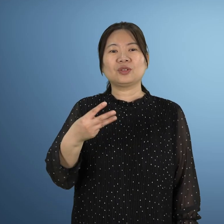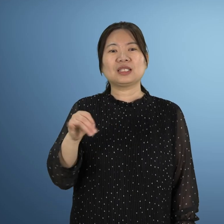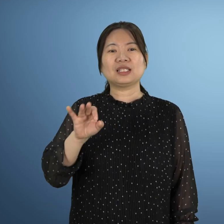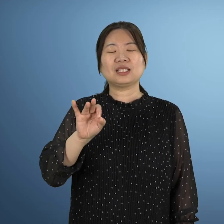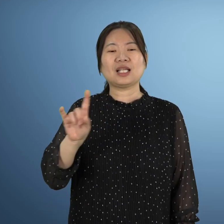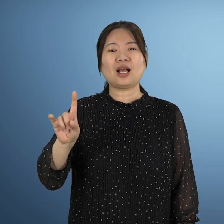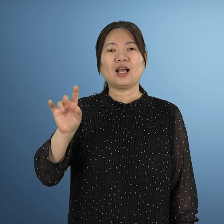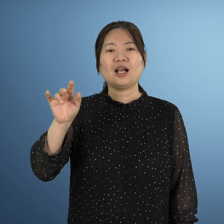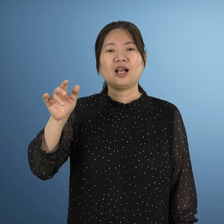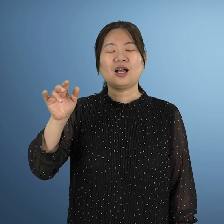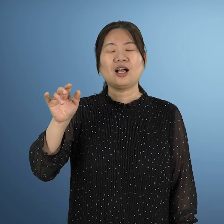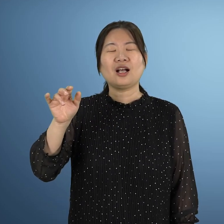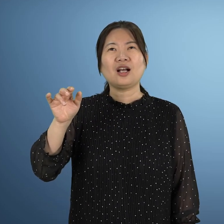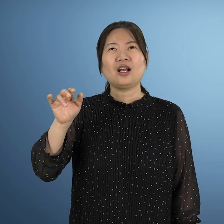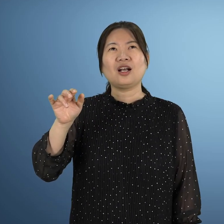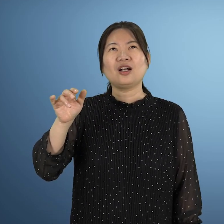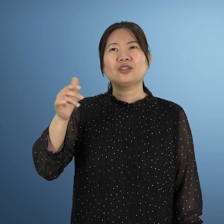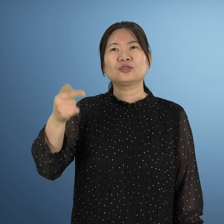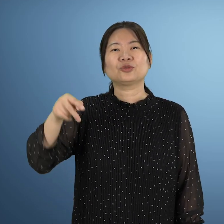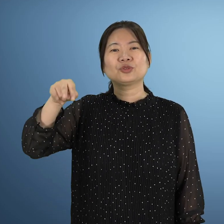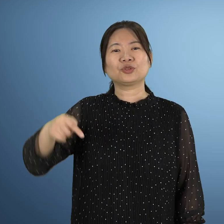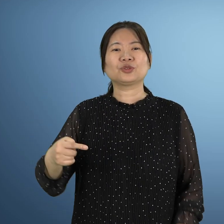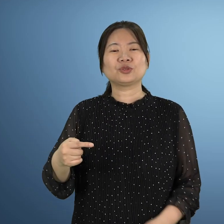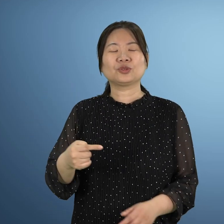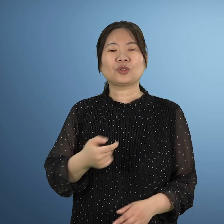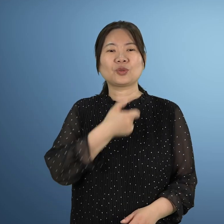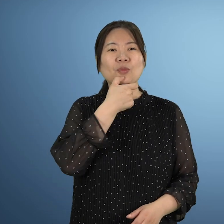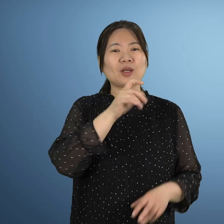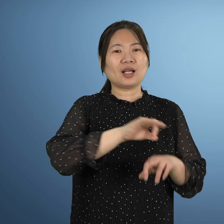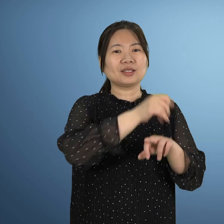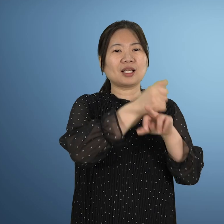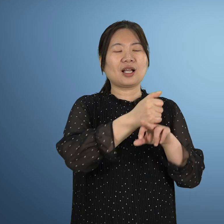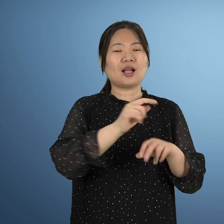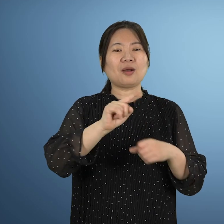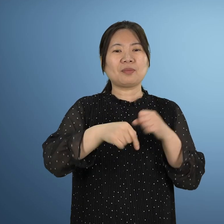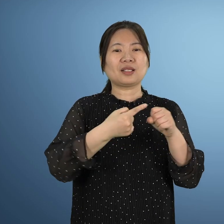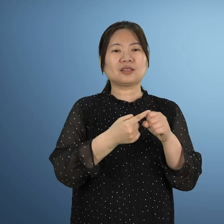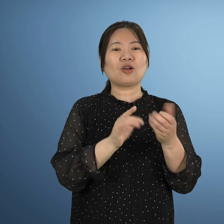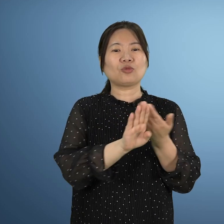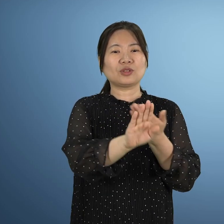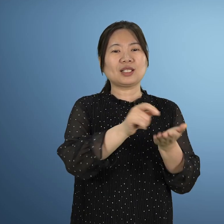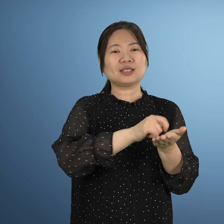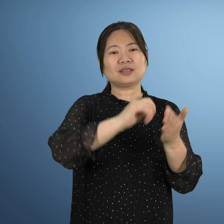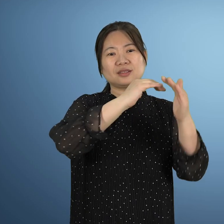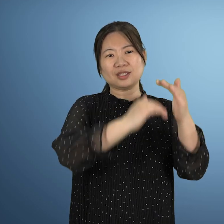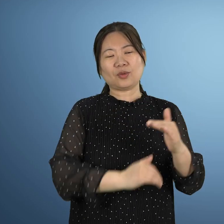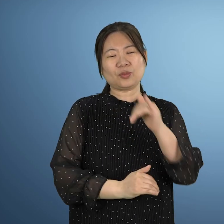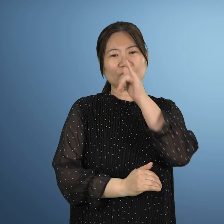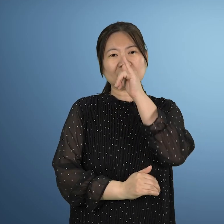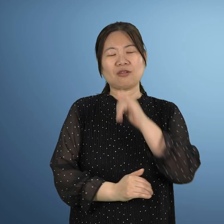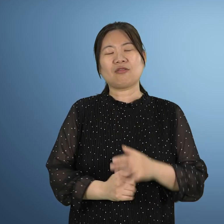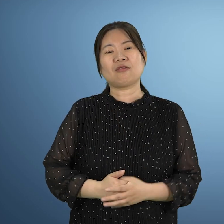율리아누스라는 황제, 로마의 황제가 100년 후에 쓴 내용입니다.